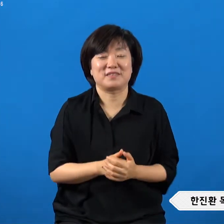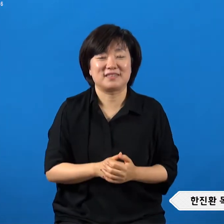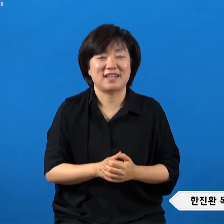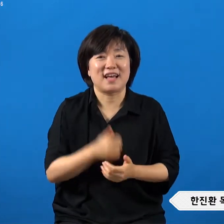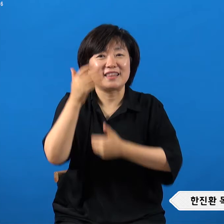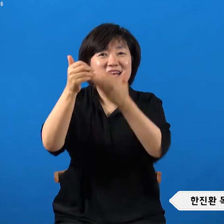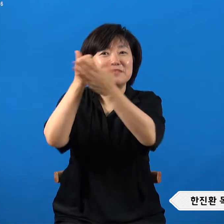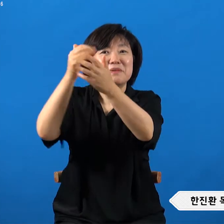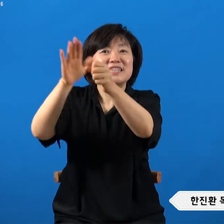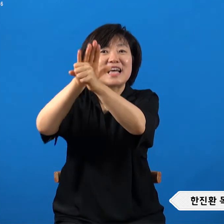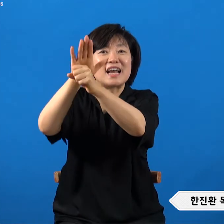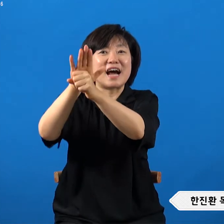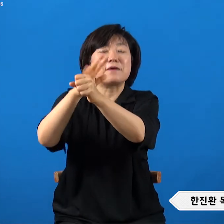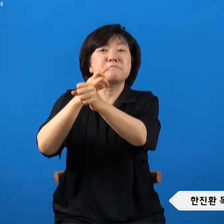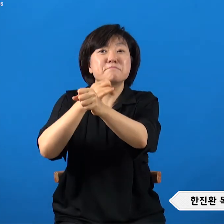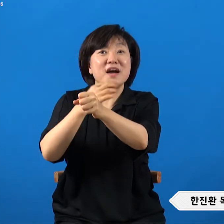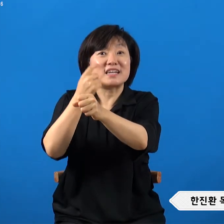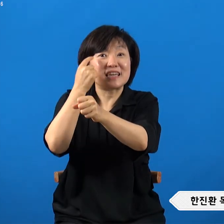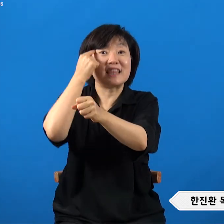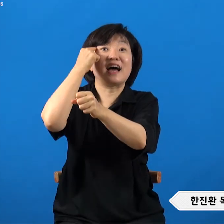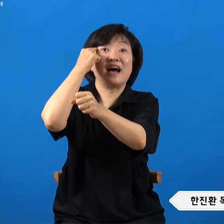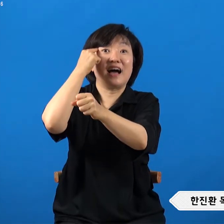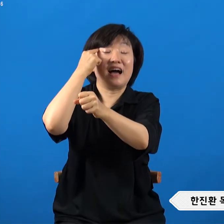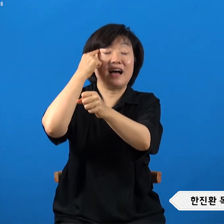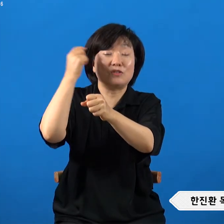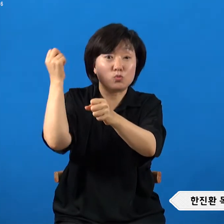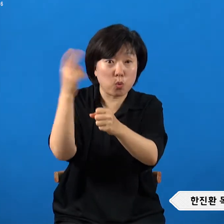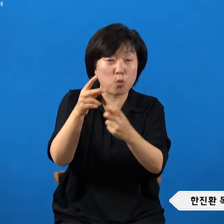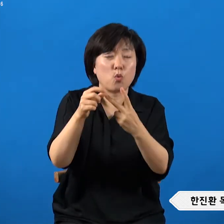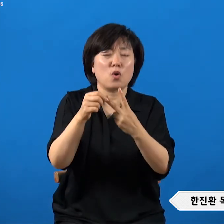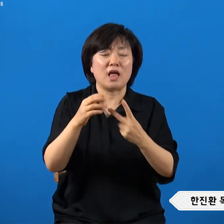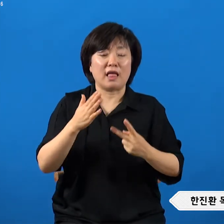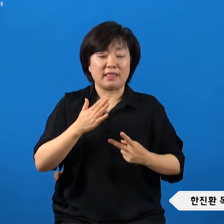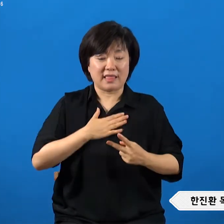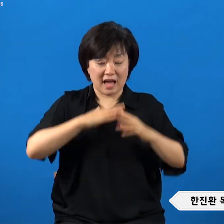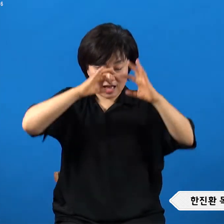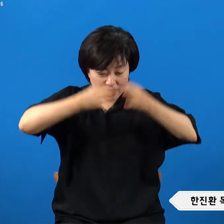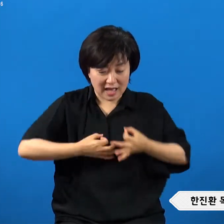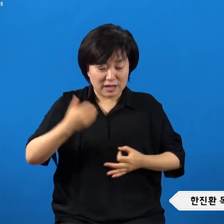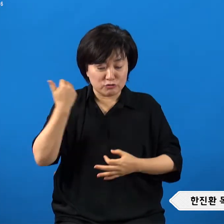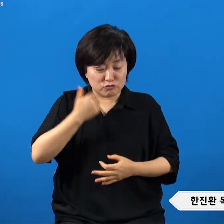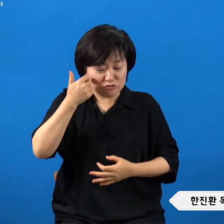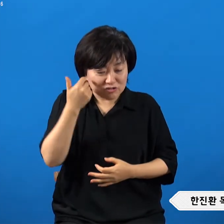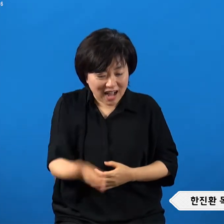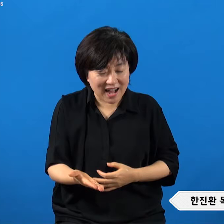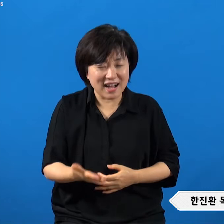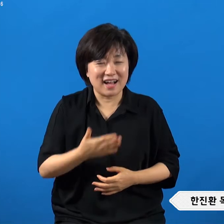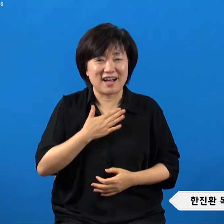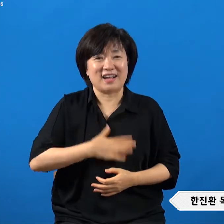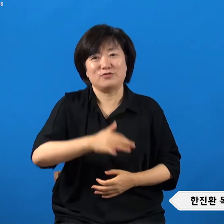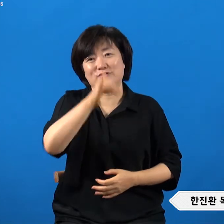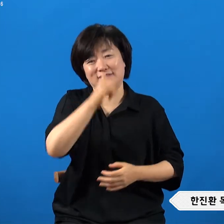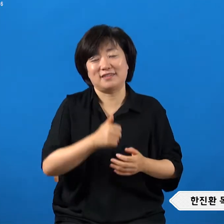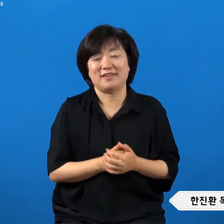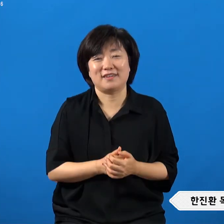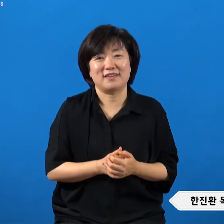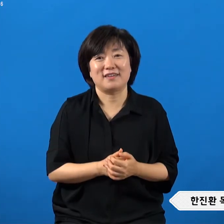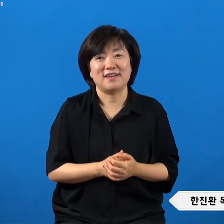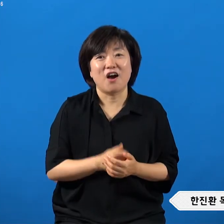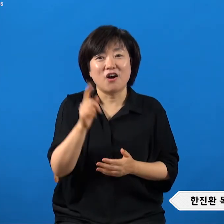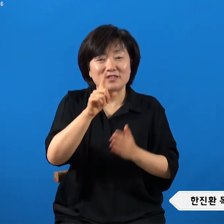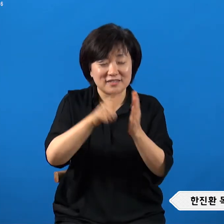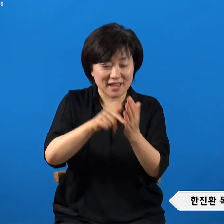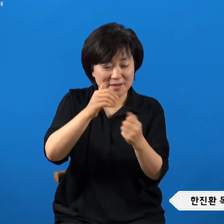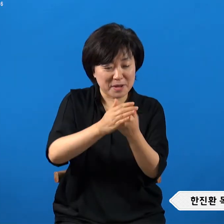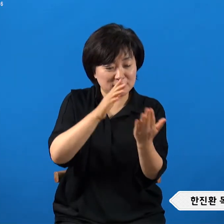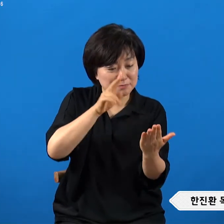하나님의 사랑만을 깨닫는 것이 아니라 나 자신의 정체에 대해서도 성령님은 깨닫게 하십니다. 어떨 때는